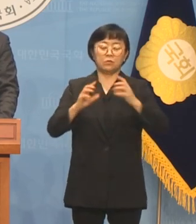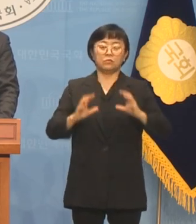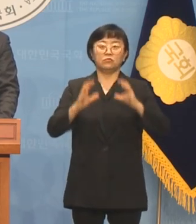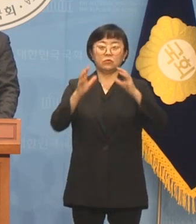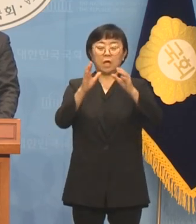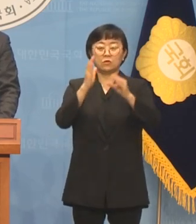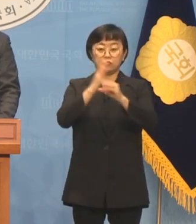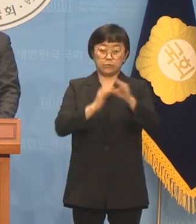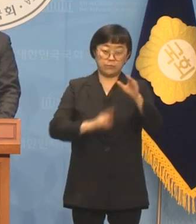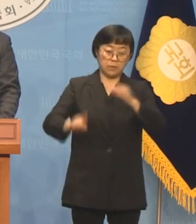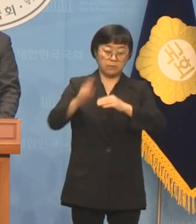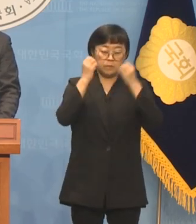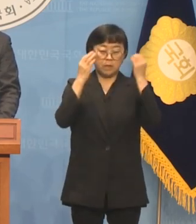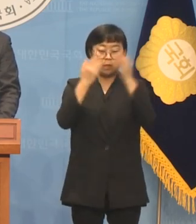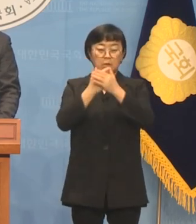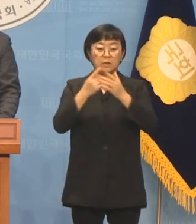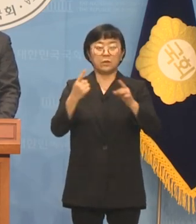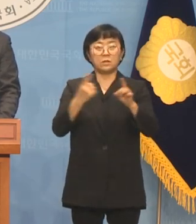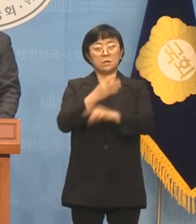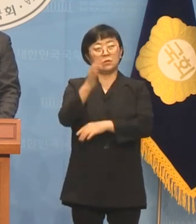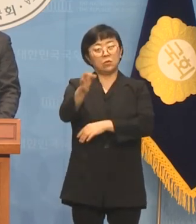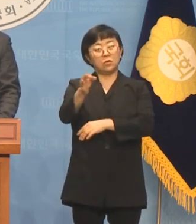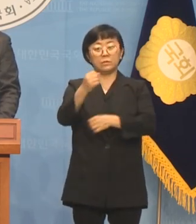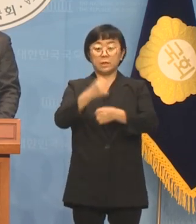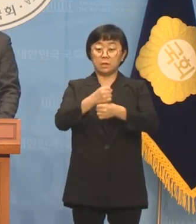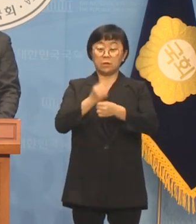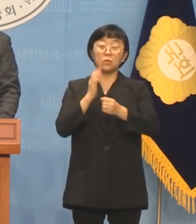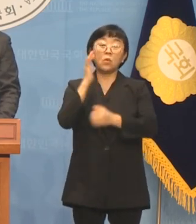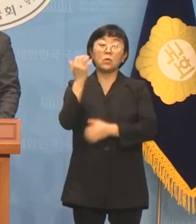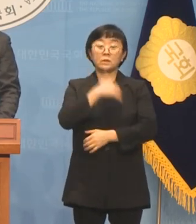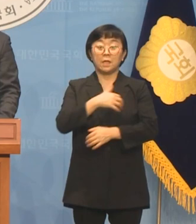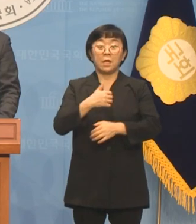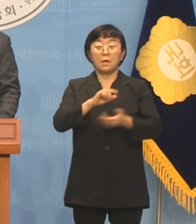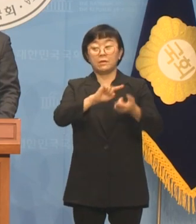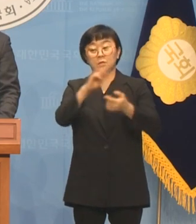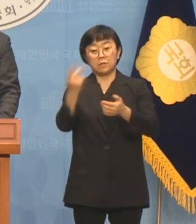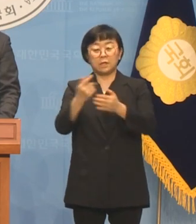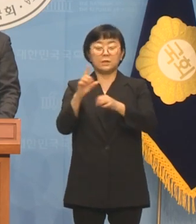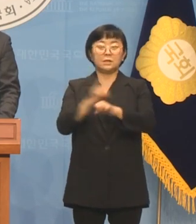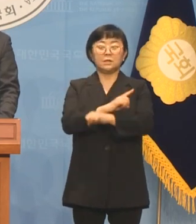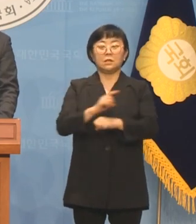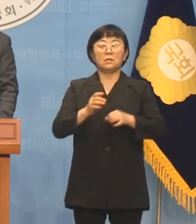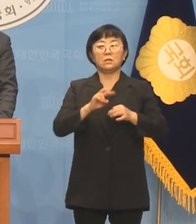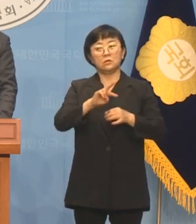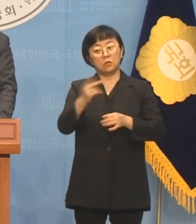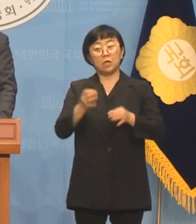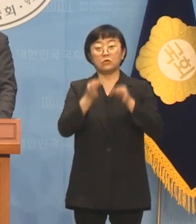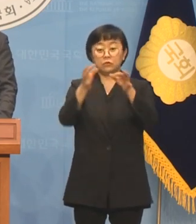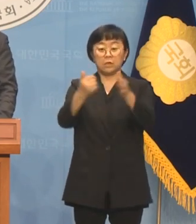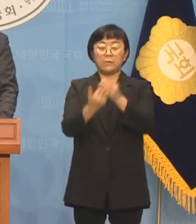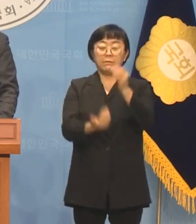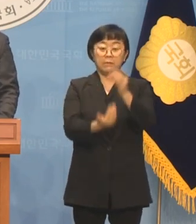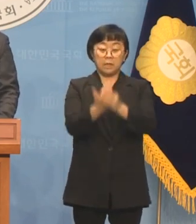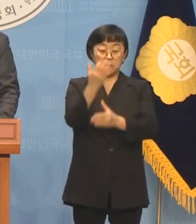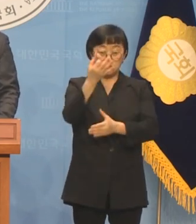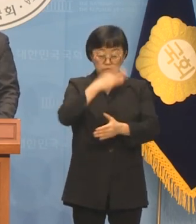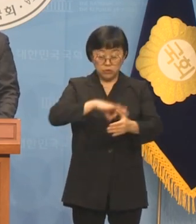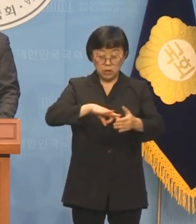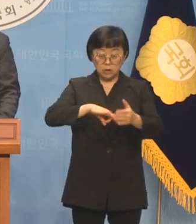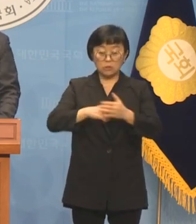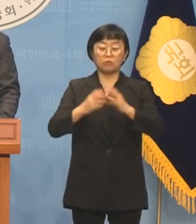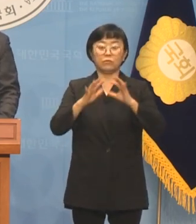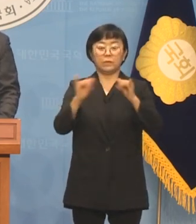국가주도로 미래혁신기금을 조성해서 녹색 전환, 디지털 전환에 투자하고 발생한 수익은 국민